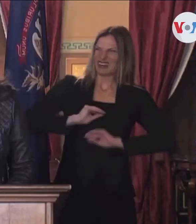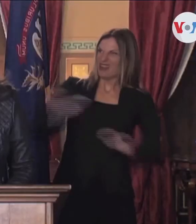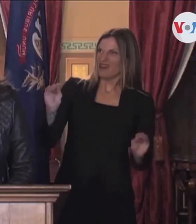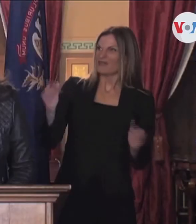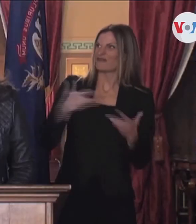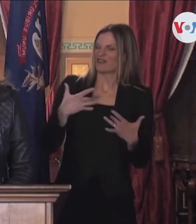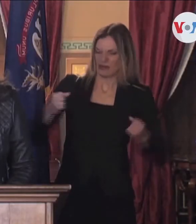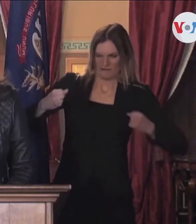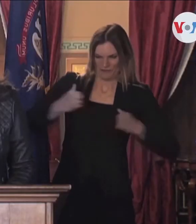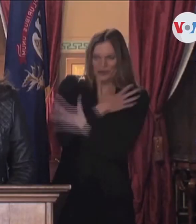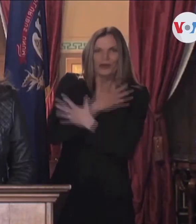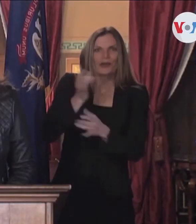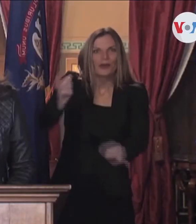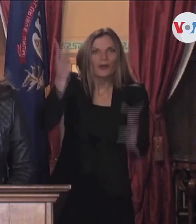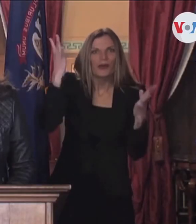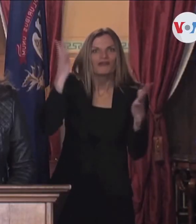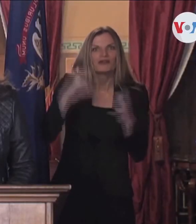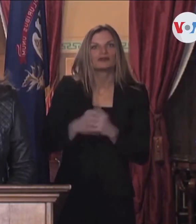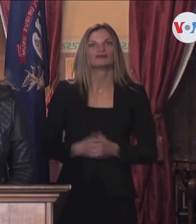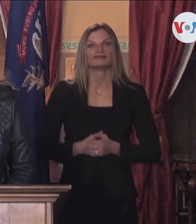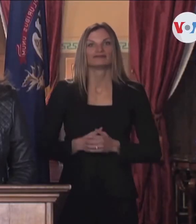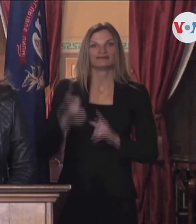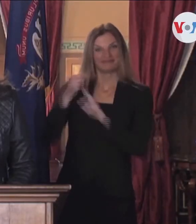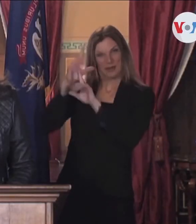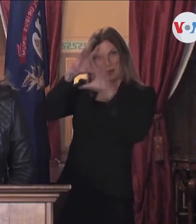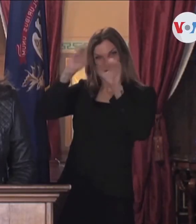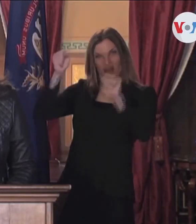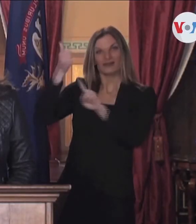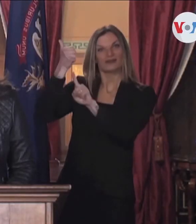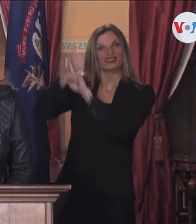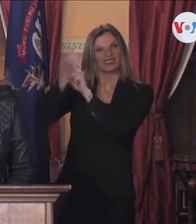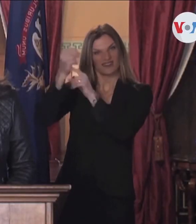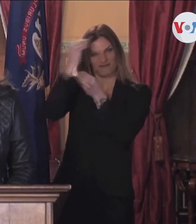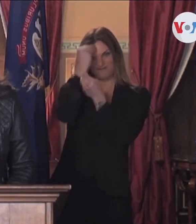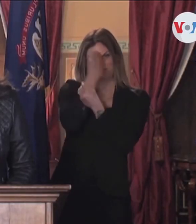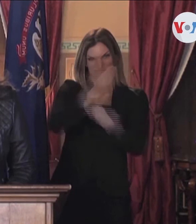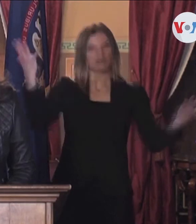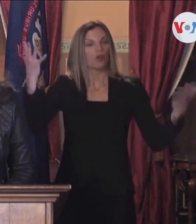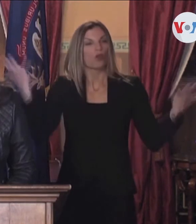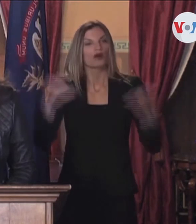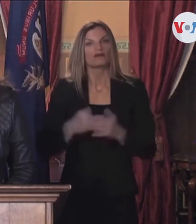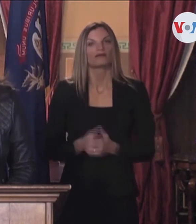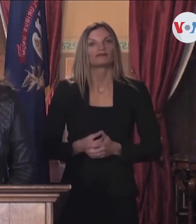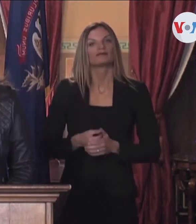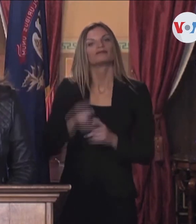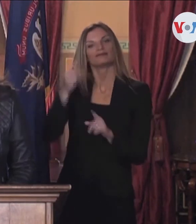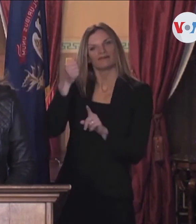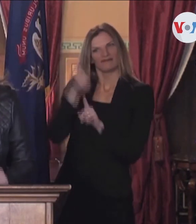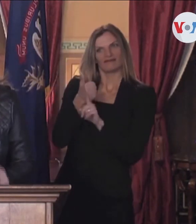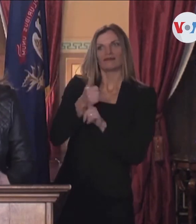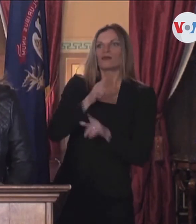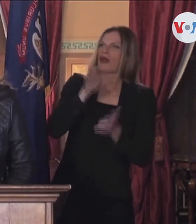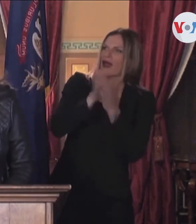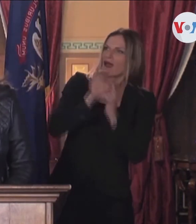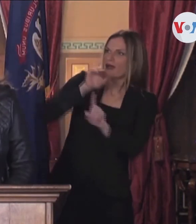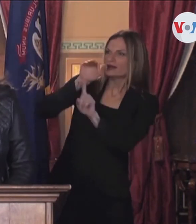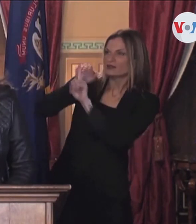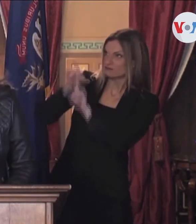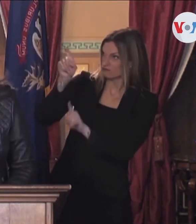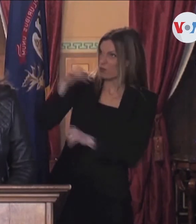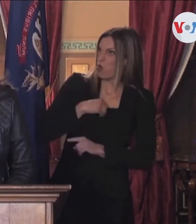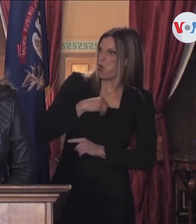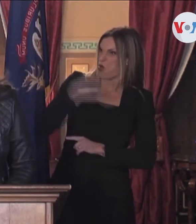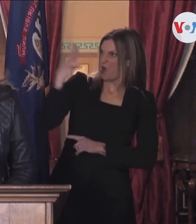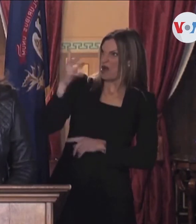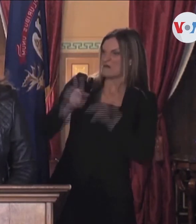blanca apenas la semana pasada el presidente de eeuu ante el pueblo estadounidense se negó a condenar a los supremacistas